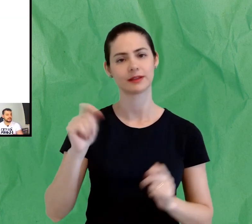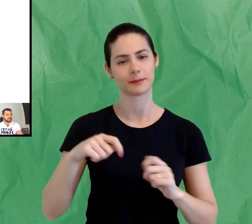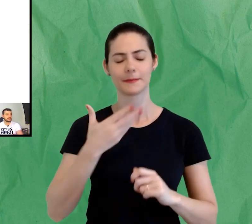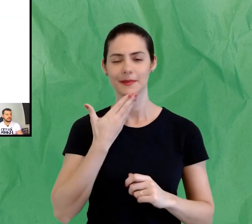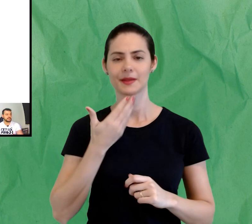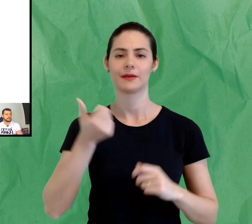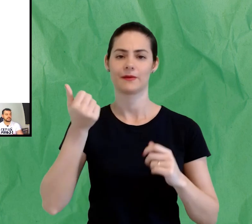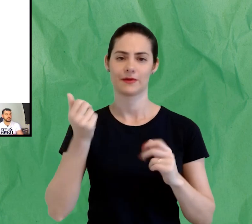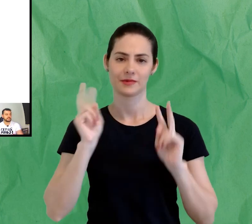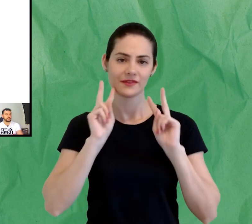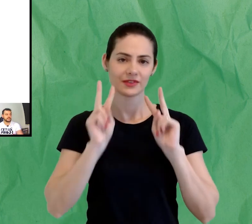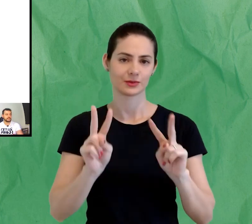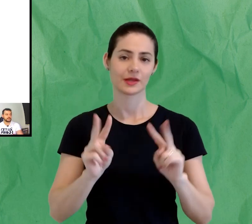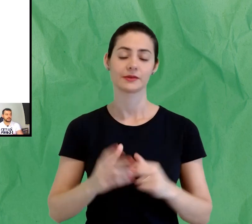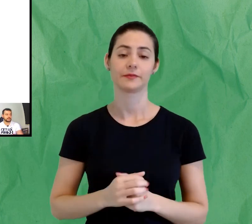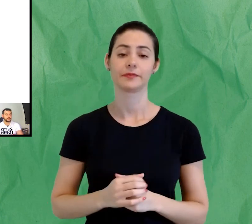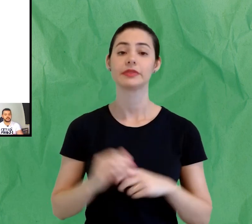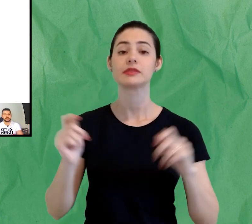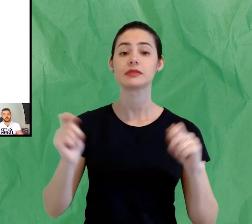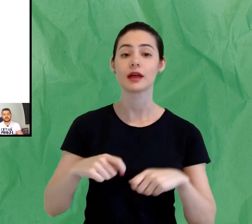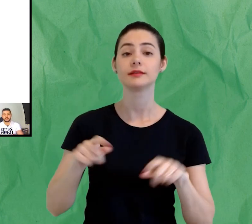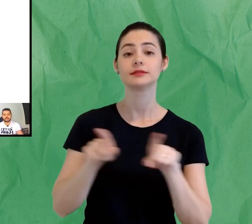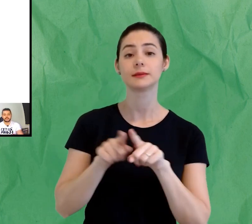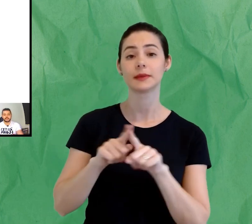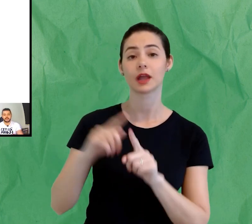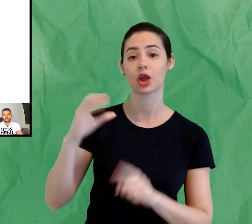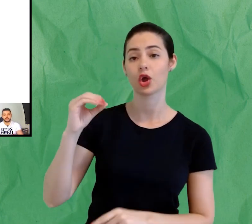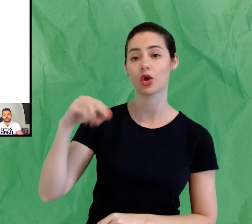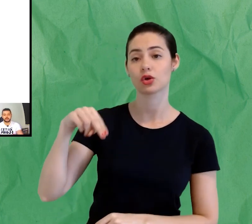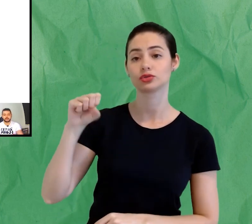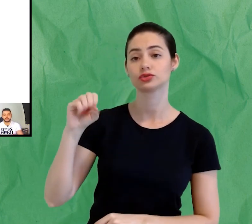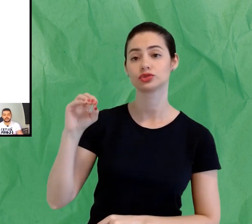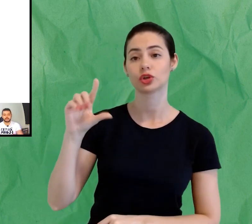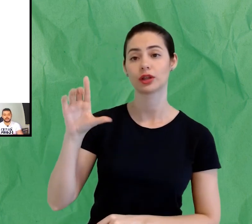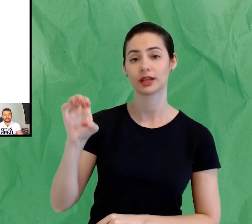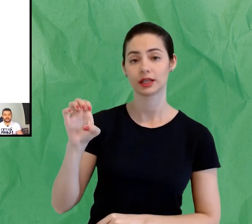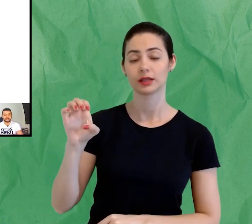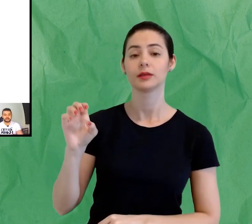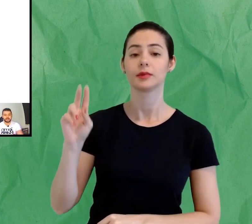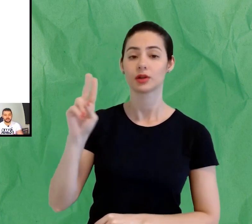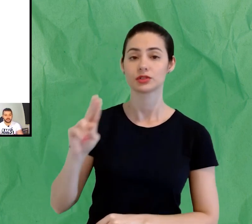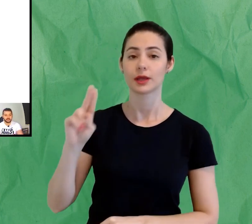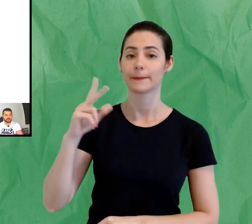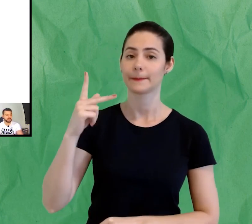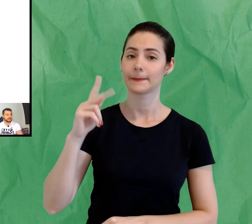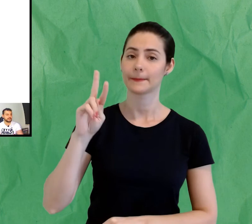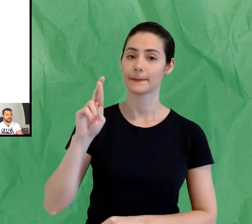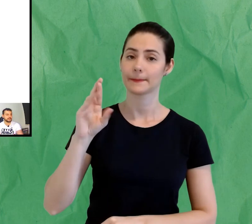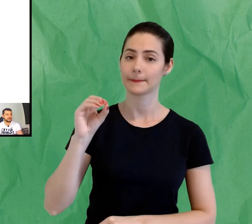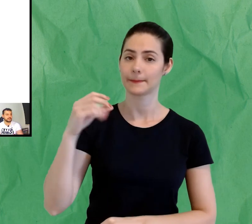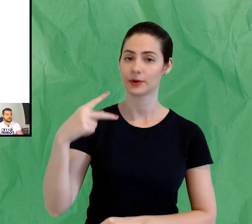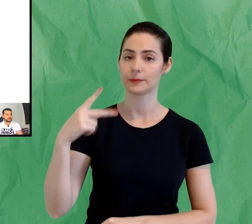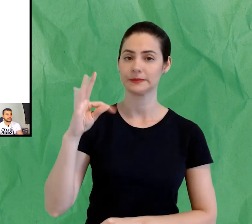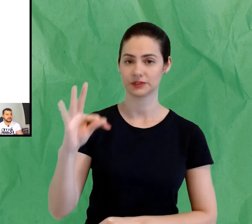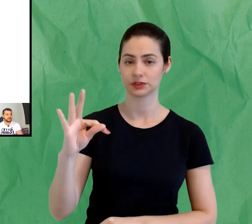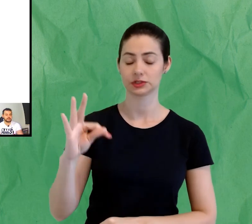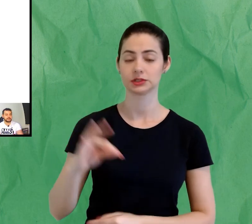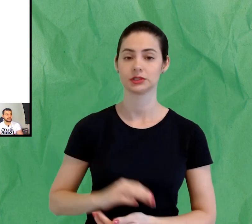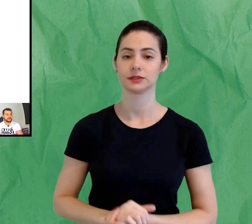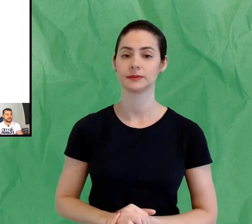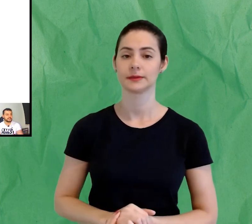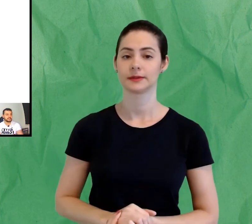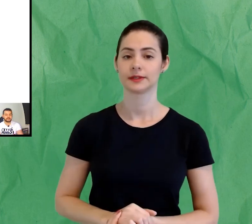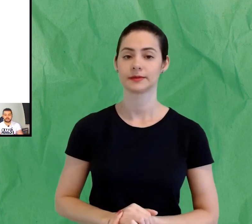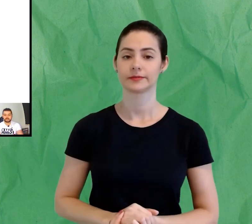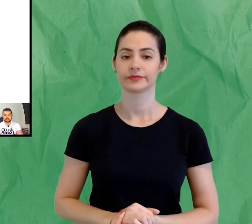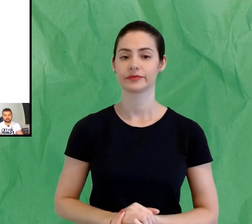a possibilidade, aqui no console, de trabalhar com o prompt, né? Então, se eu tenho, por exemplo, aqui, ó, eu crio uma